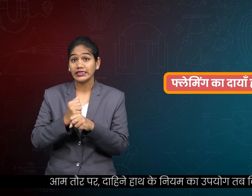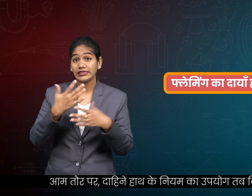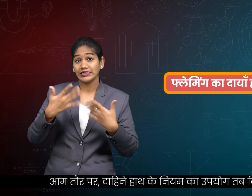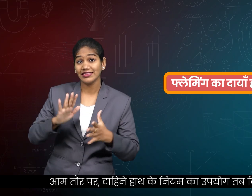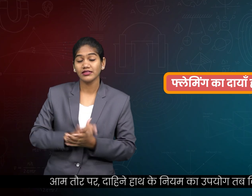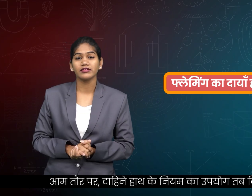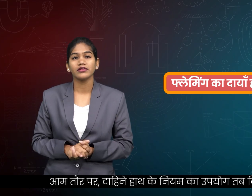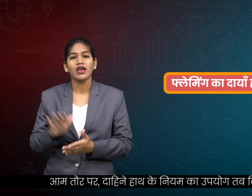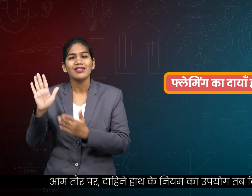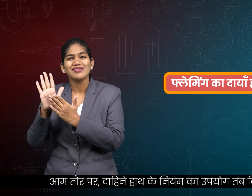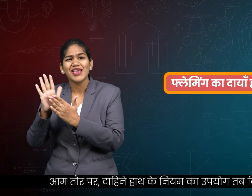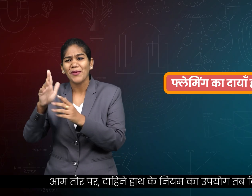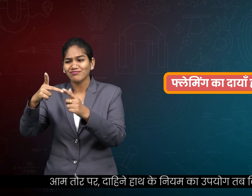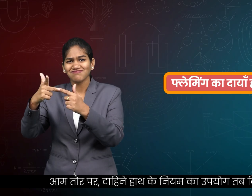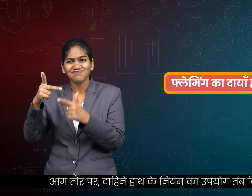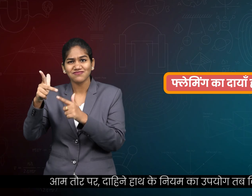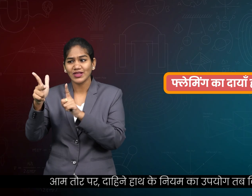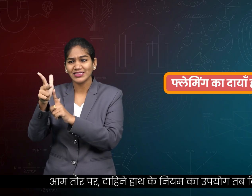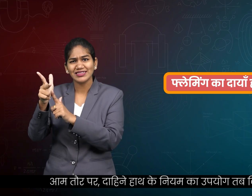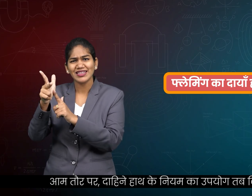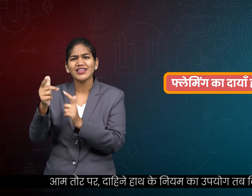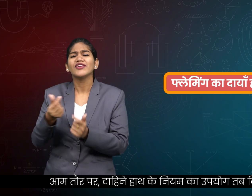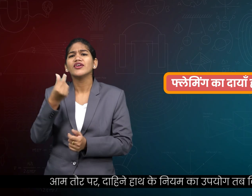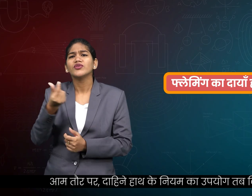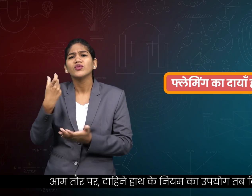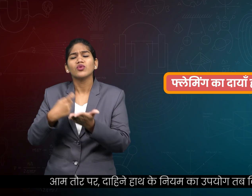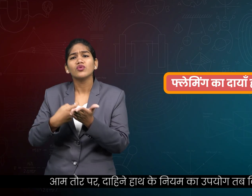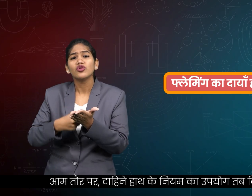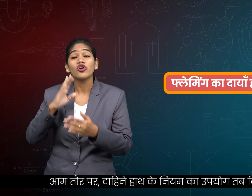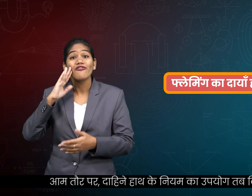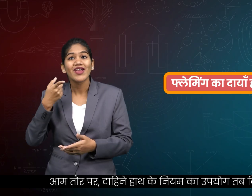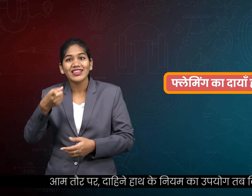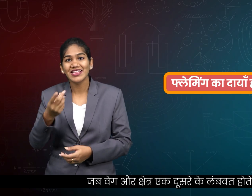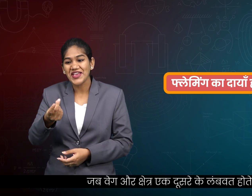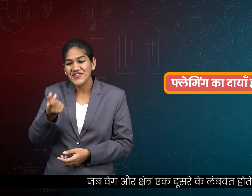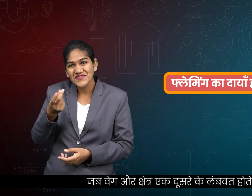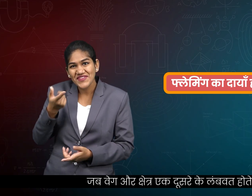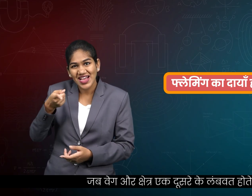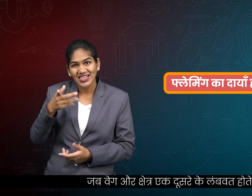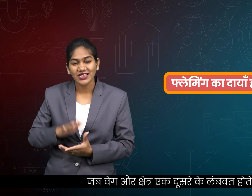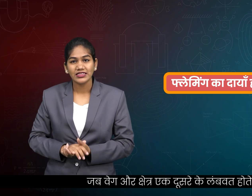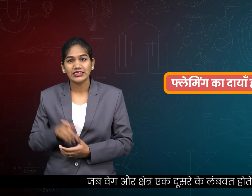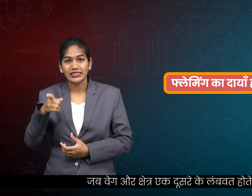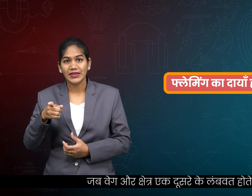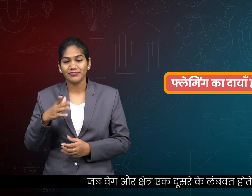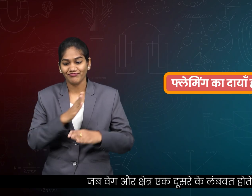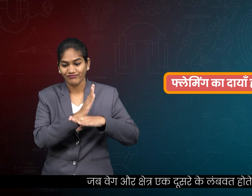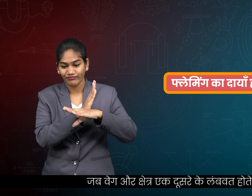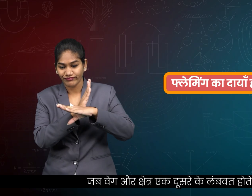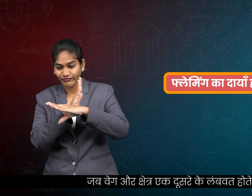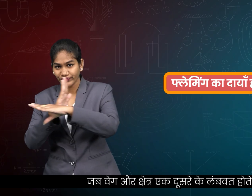आमतौर पर दाहिने हाथ के नियम का उपयोग तब किया जाता है जब वेग और